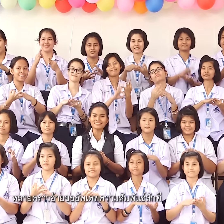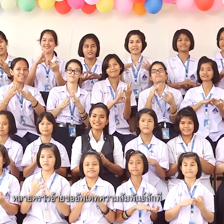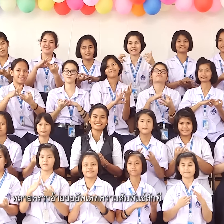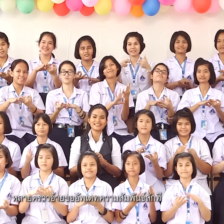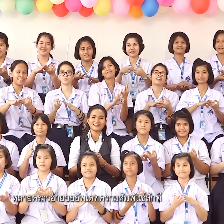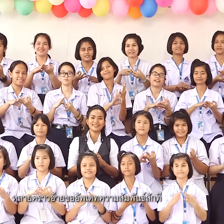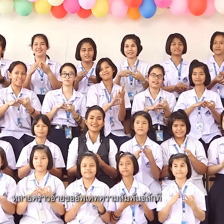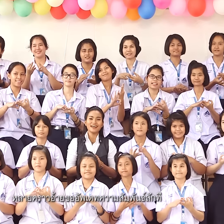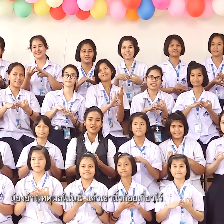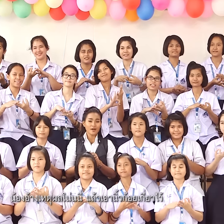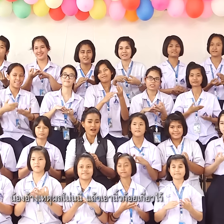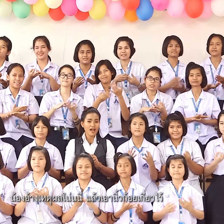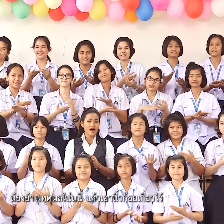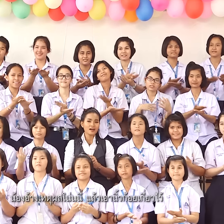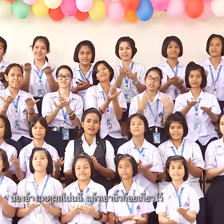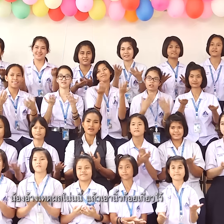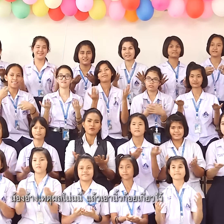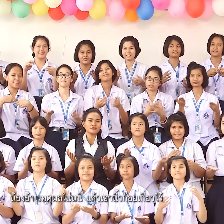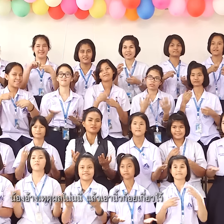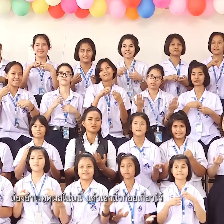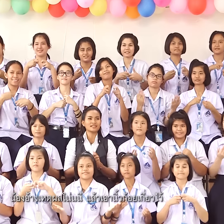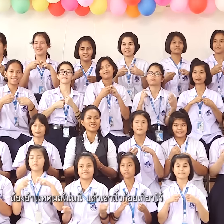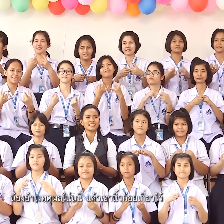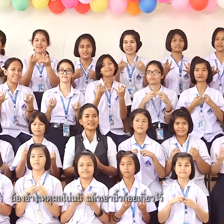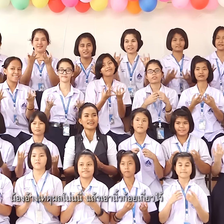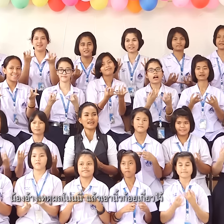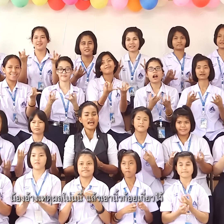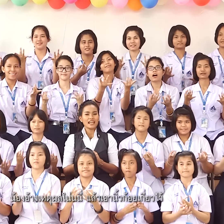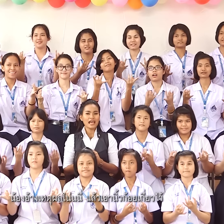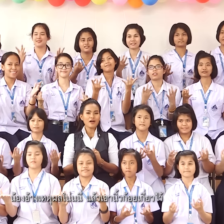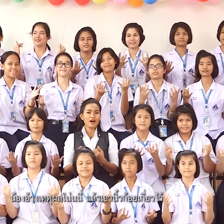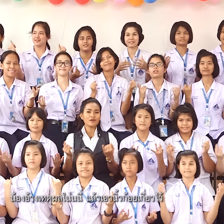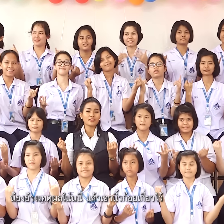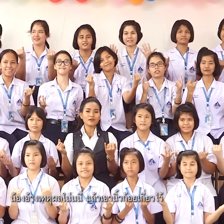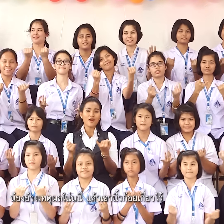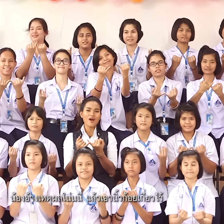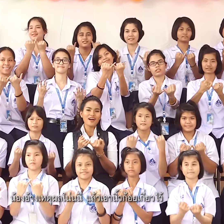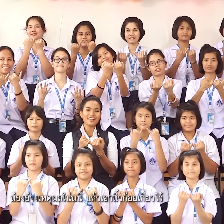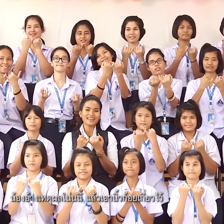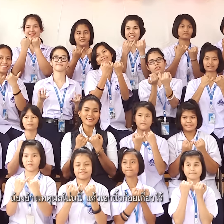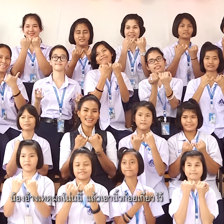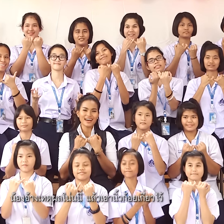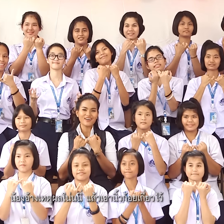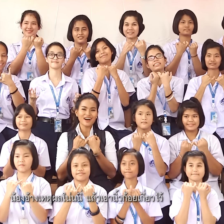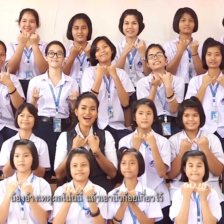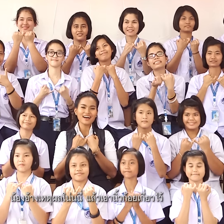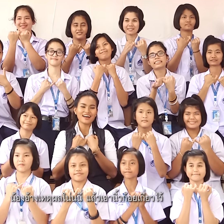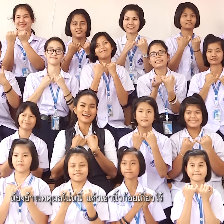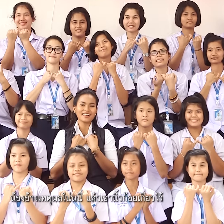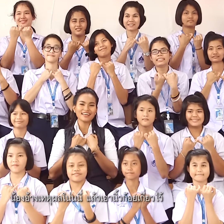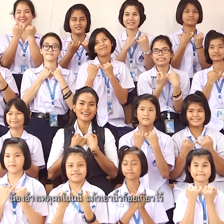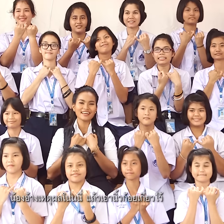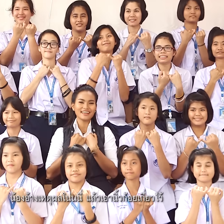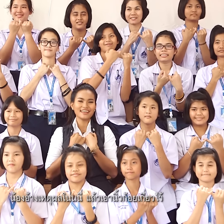พันธ์สักทีต้องอ้างเหตุผลนู่นนี่แล้วเอานิ้วก้อยเกี่ยวไ